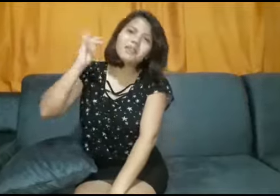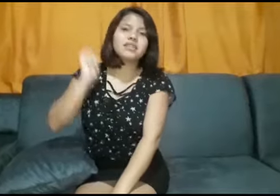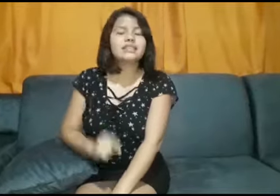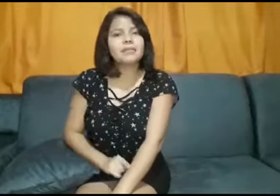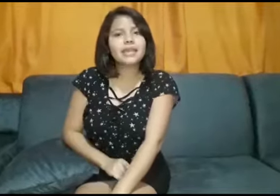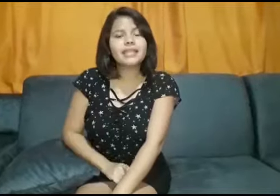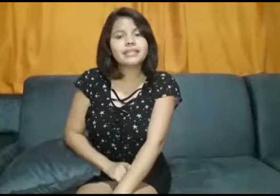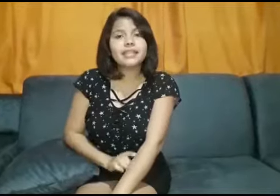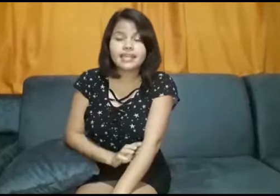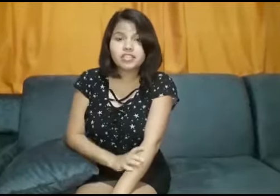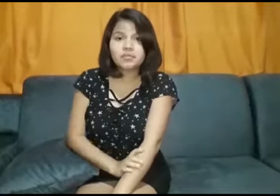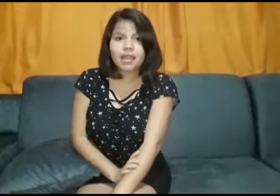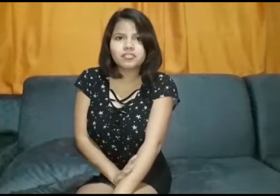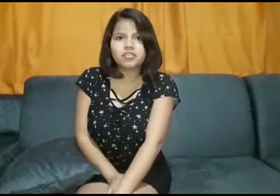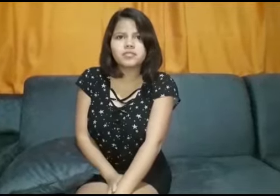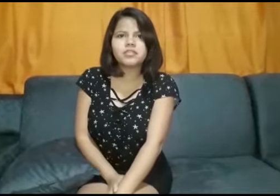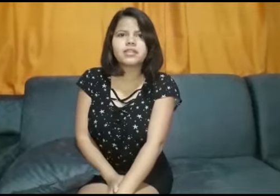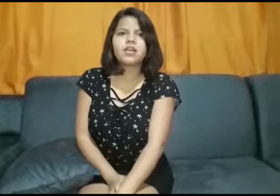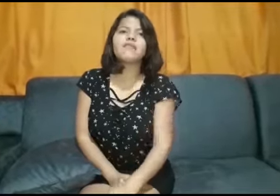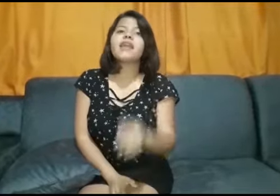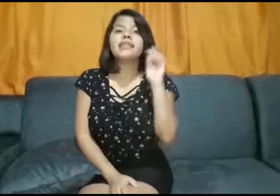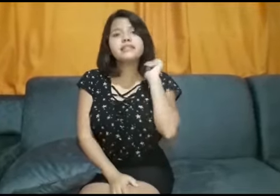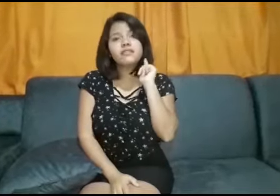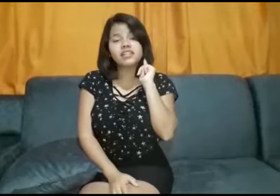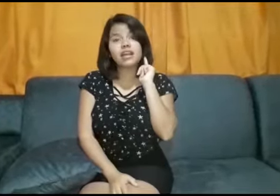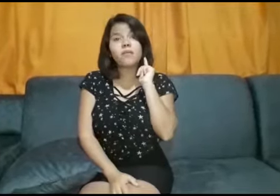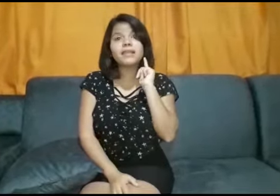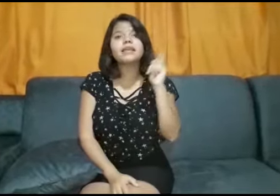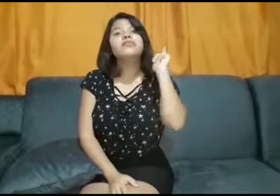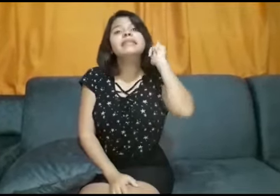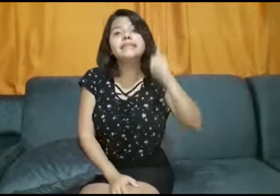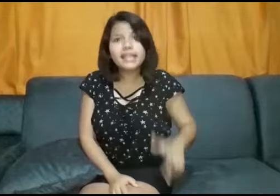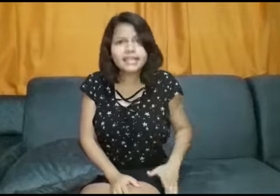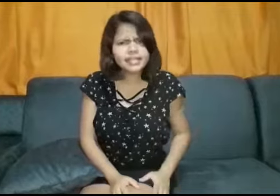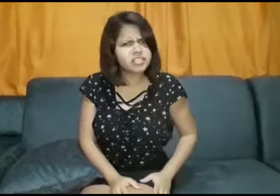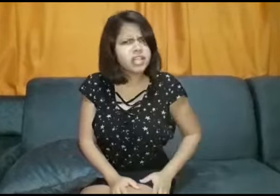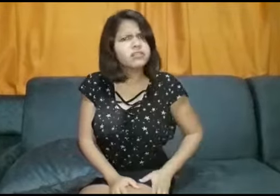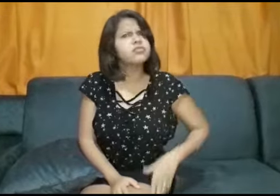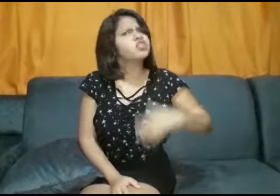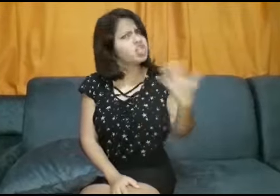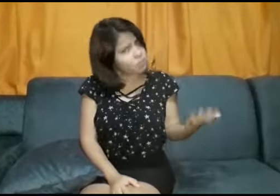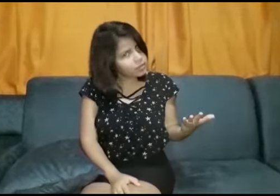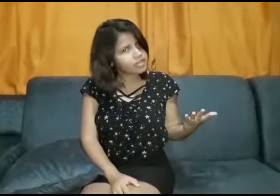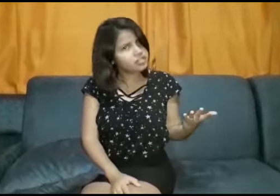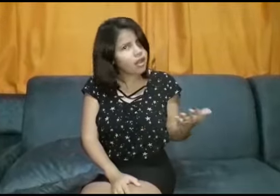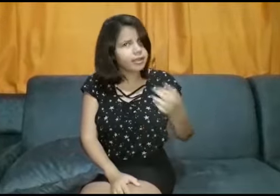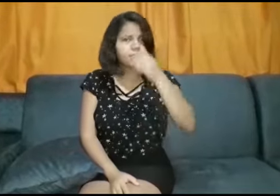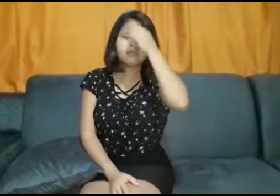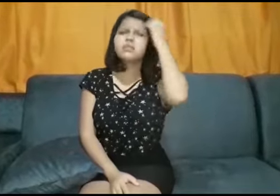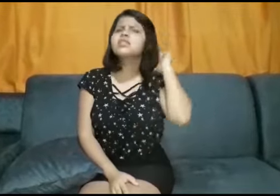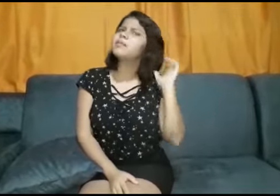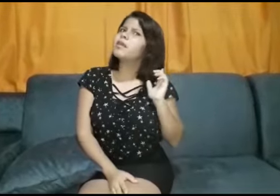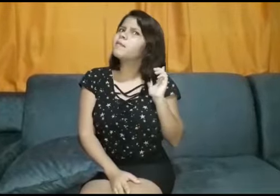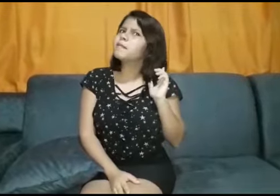Você sabia que nesse 13 de maio de 2019, Redenção vai estar completando 37 anos de muita história? Você já parou pra